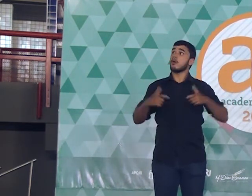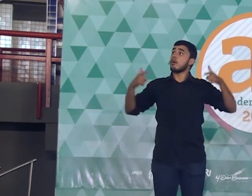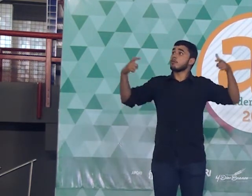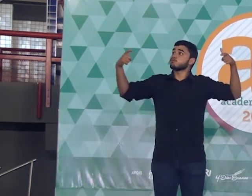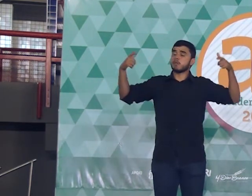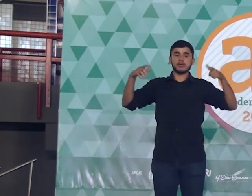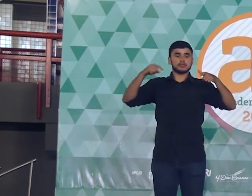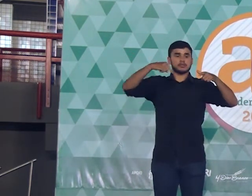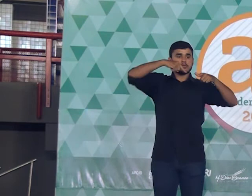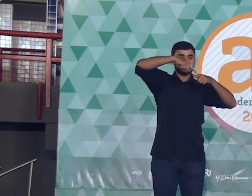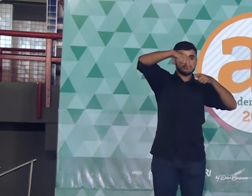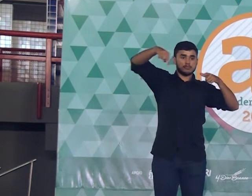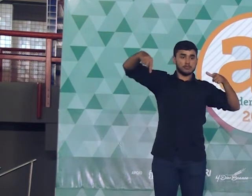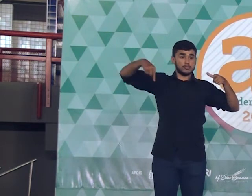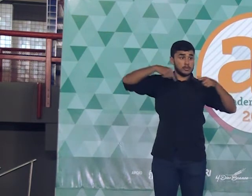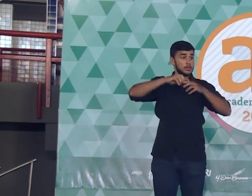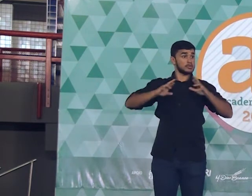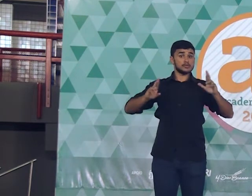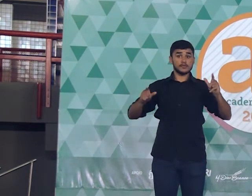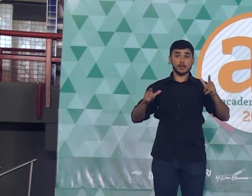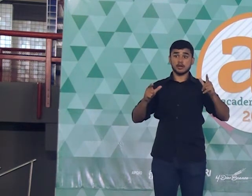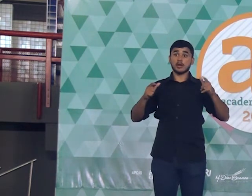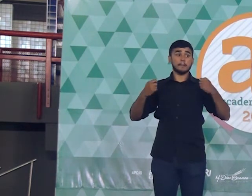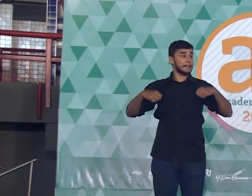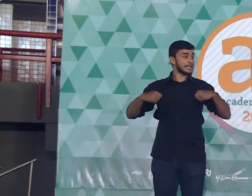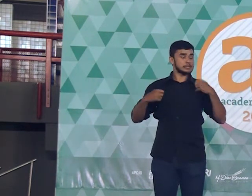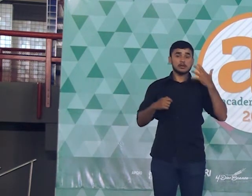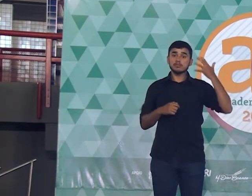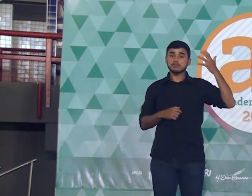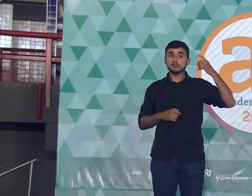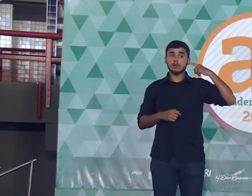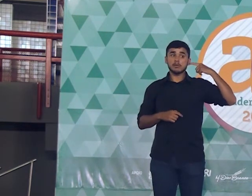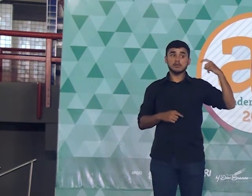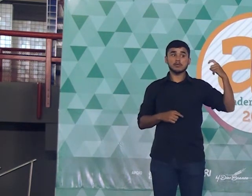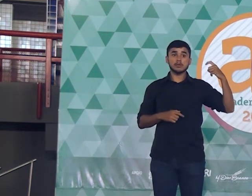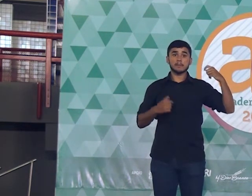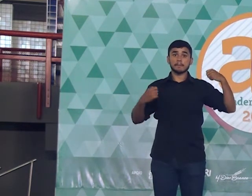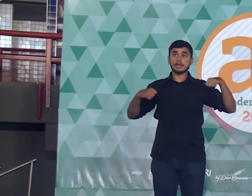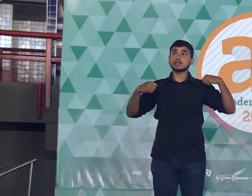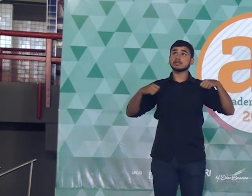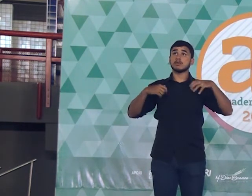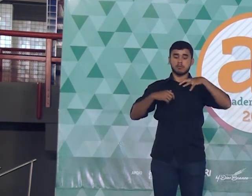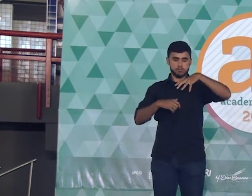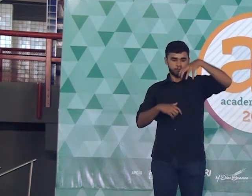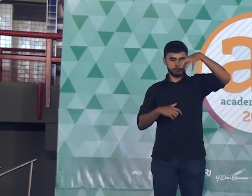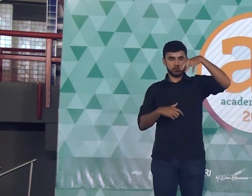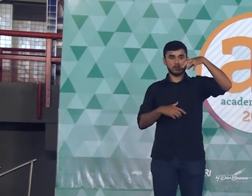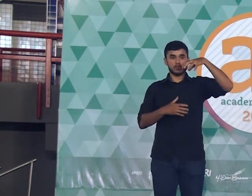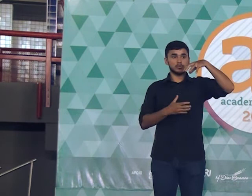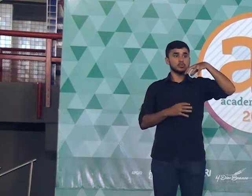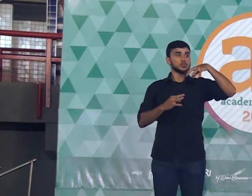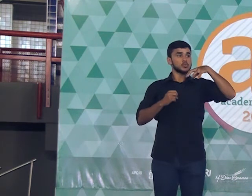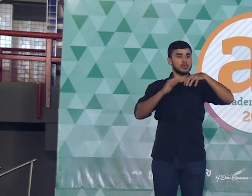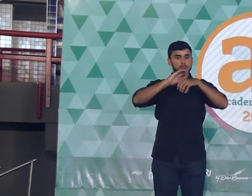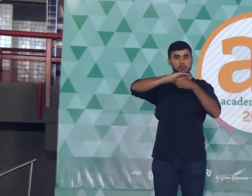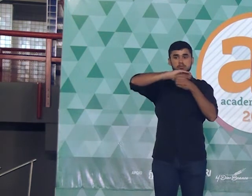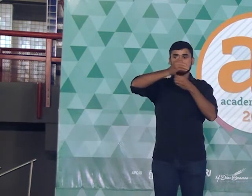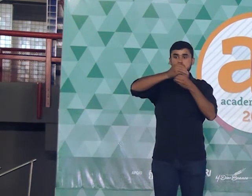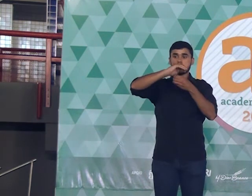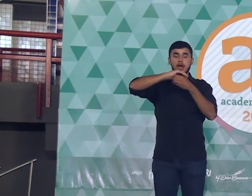gente tenha uma reflexão mais acentuada. A concha funciona como um espelho esférico e faz com que esse som retome